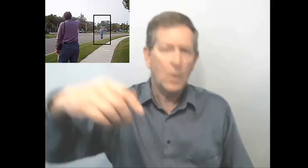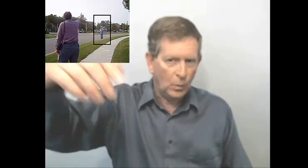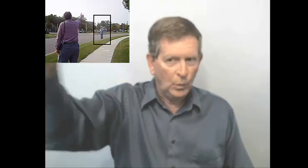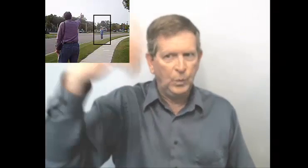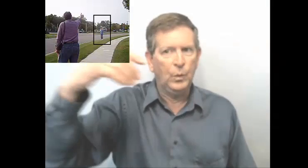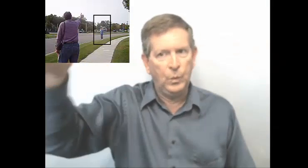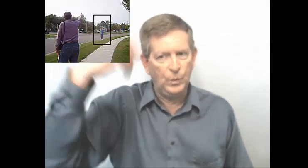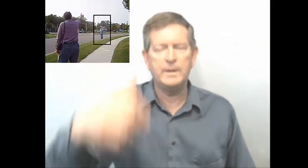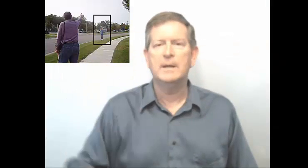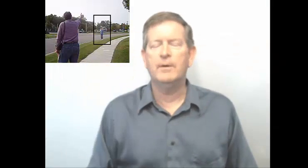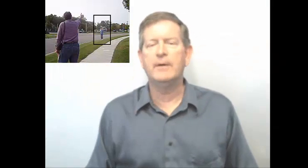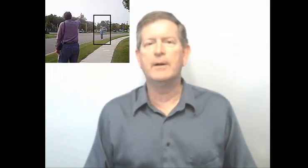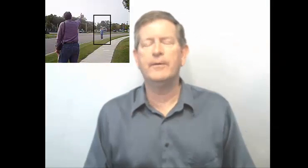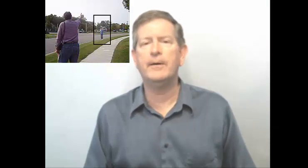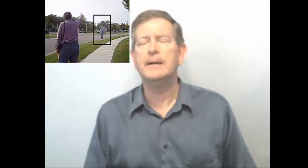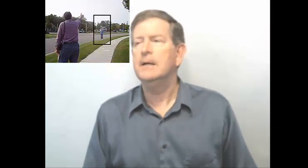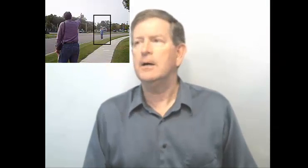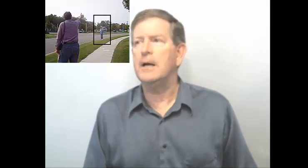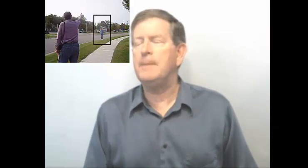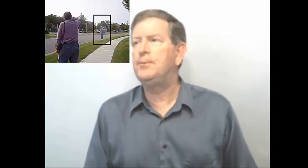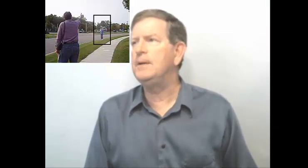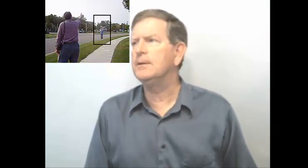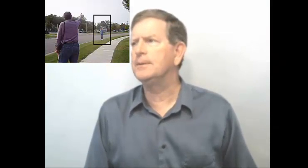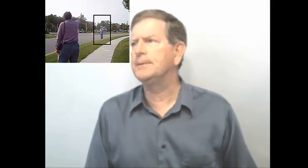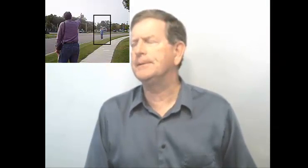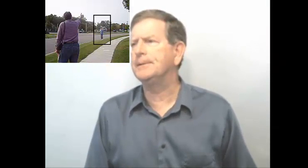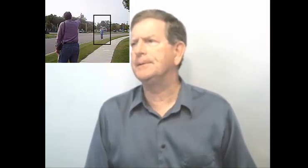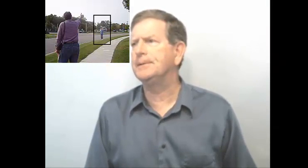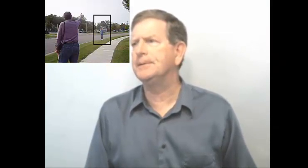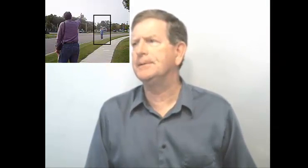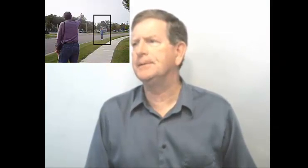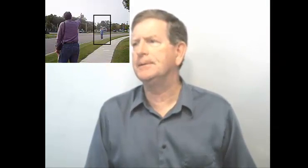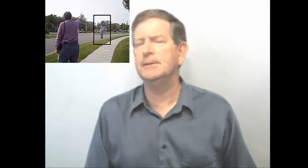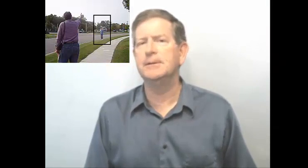Oui. Voilà, voilà, voilà. Et puis,